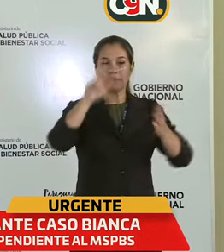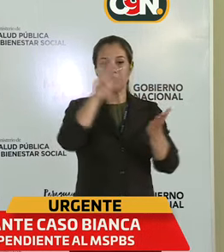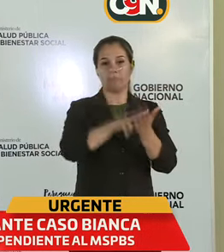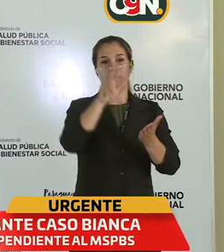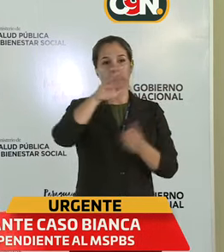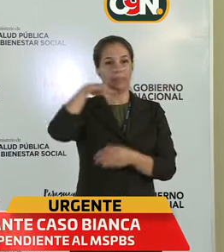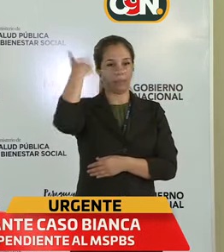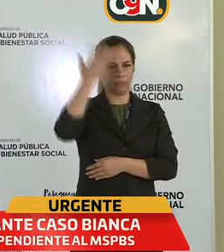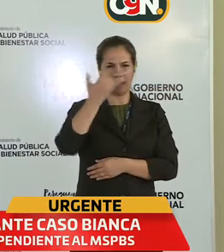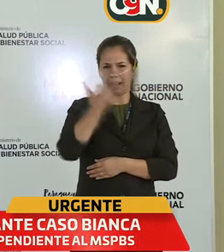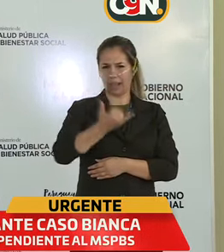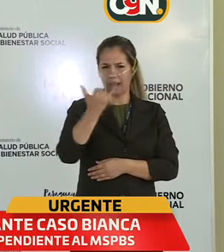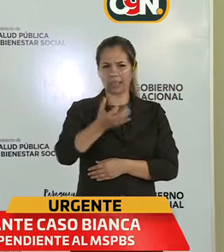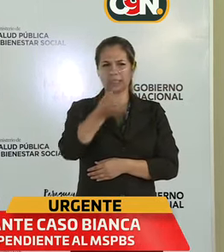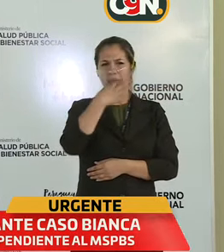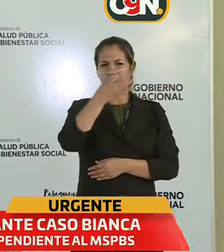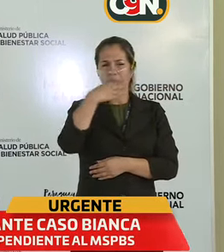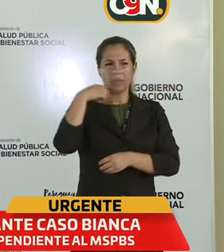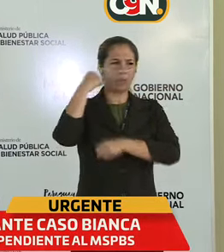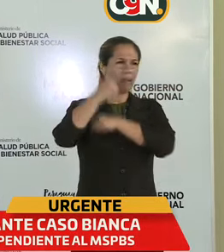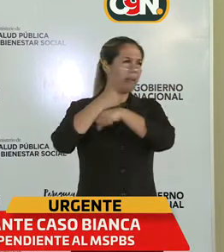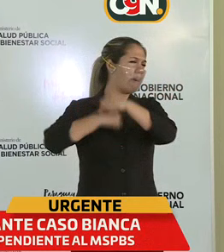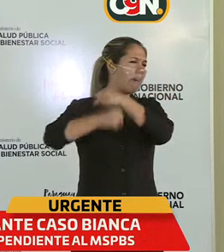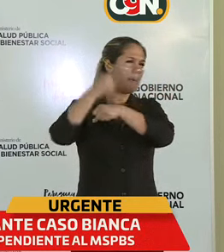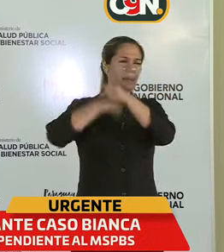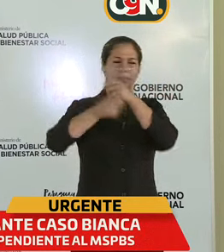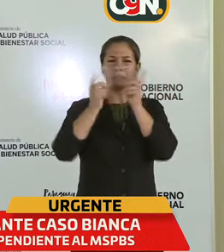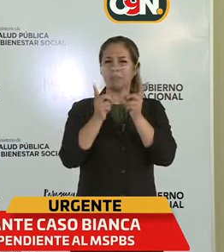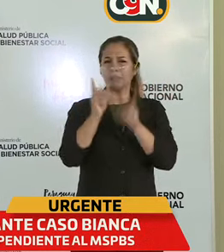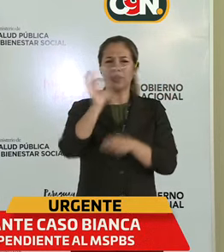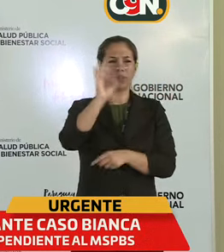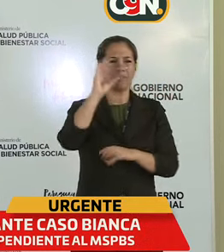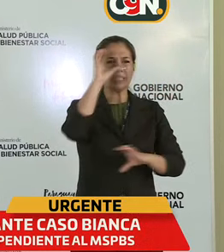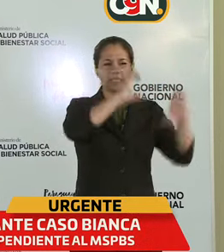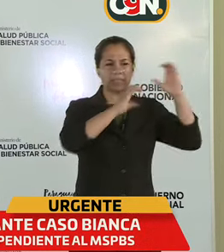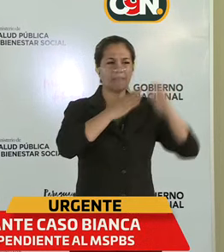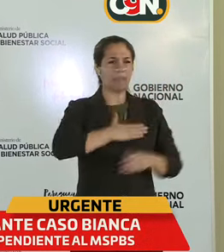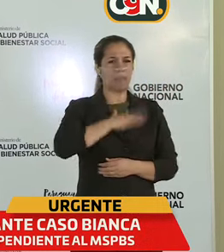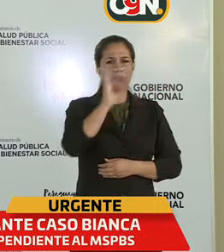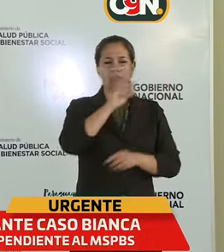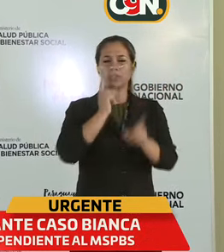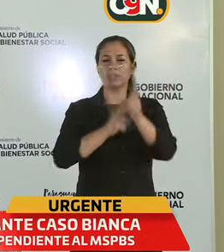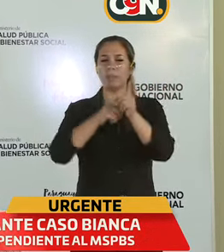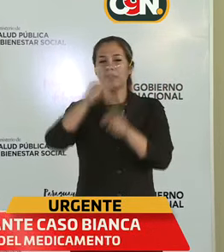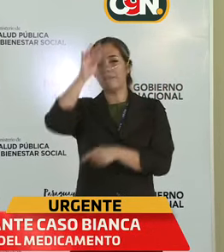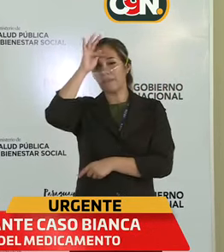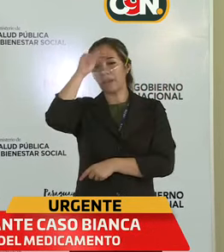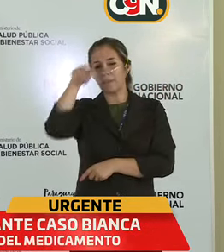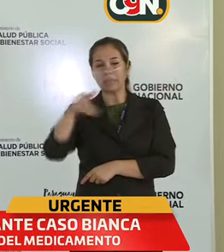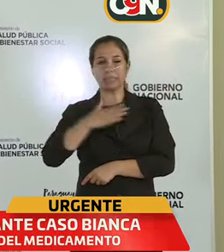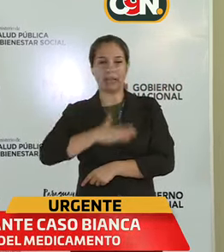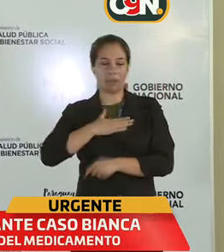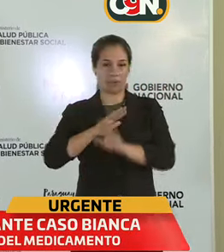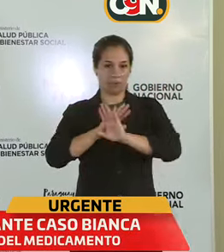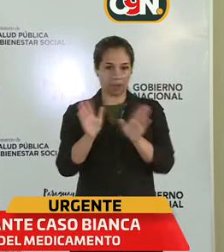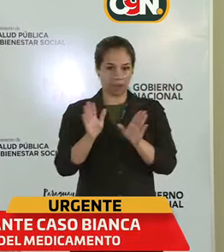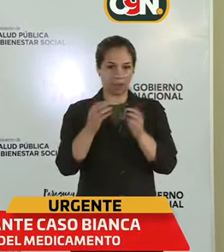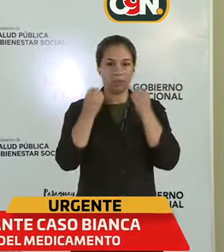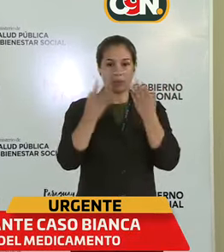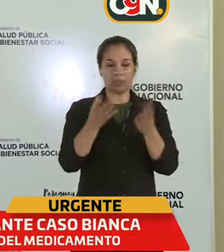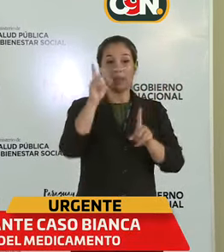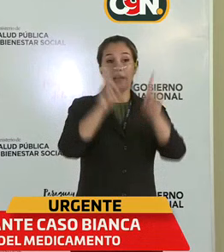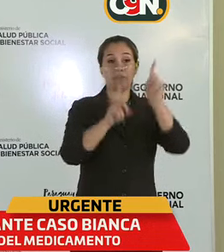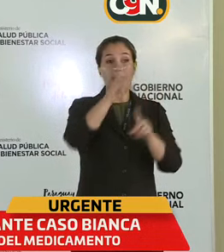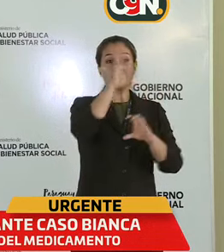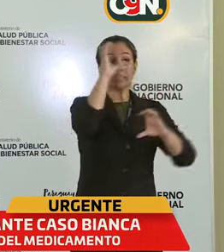de fármacos que hemos estado utilizando por mucho tiempo y luego cuando hay evidencia científica de que puede ser deletario y dañino, se retira